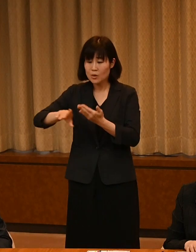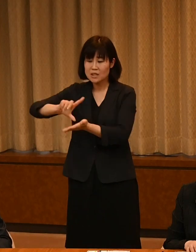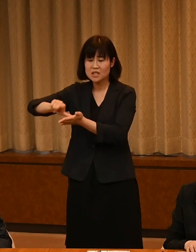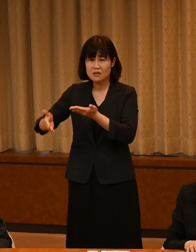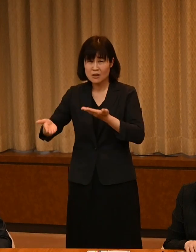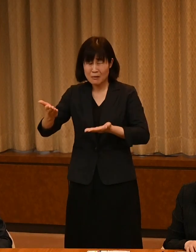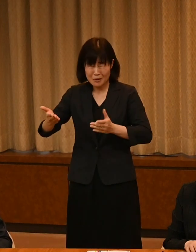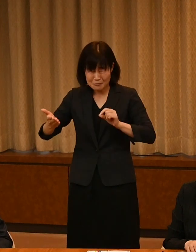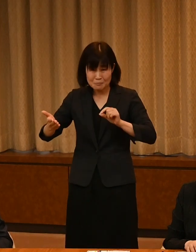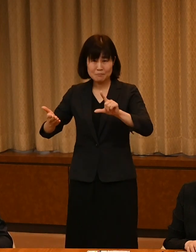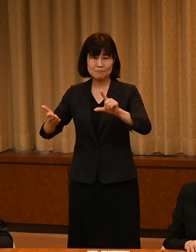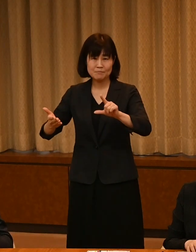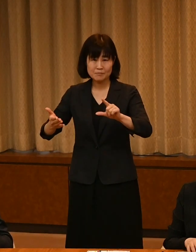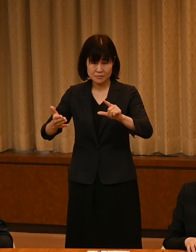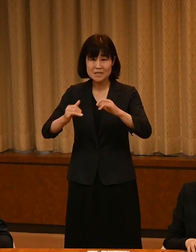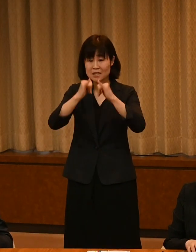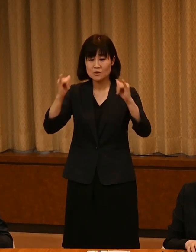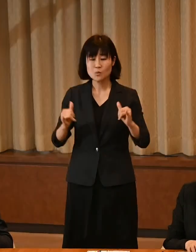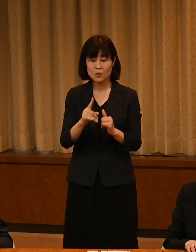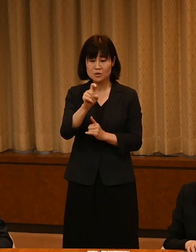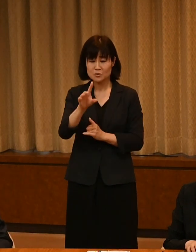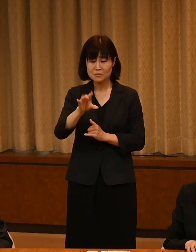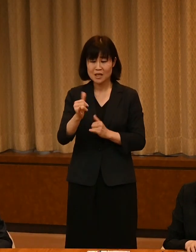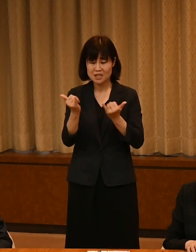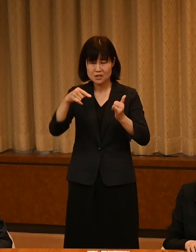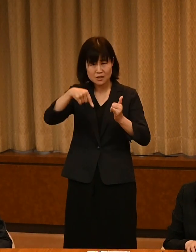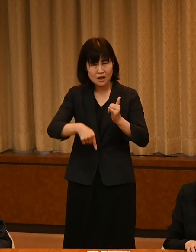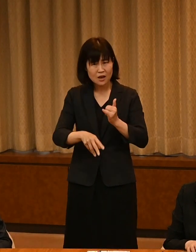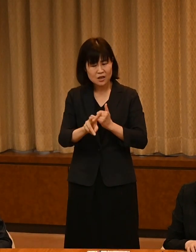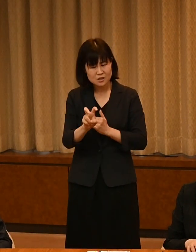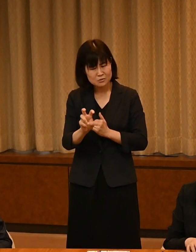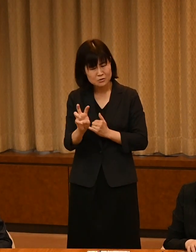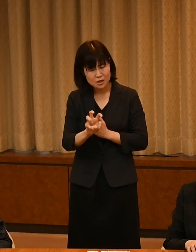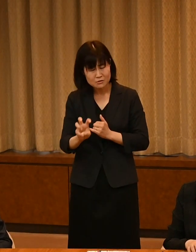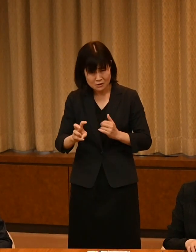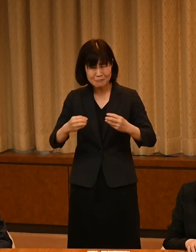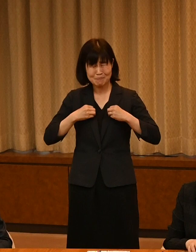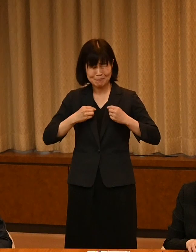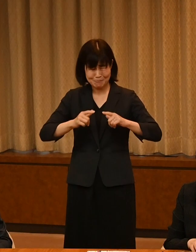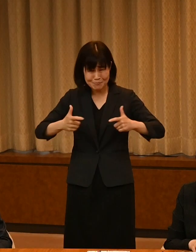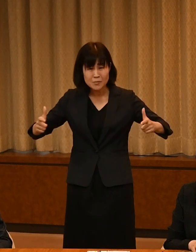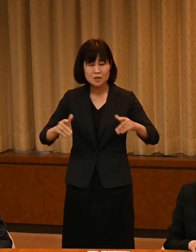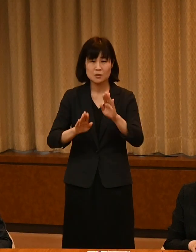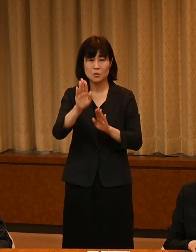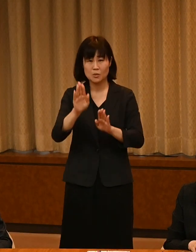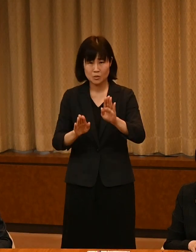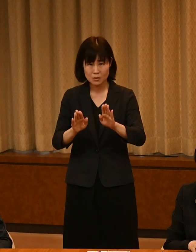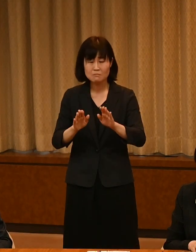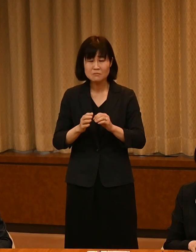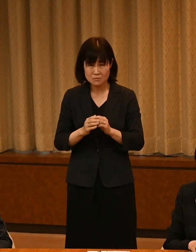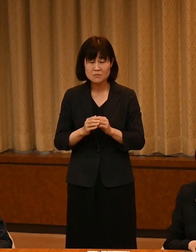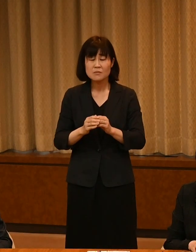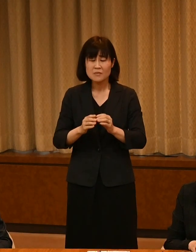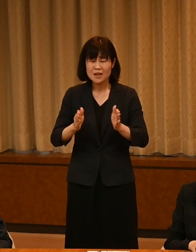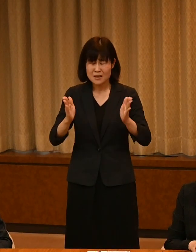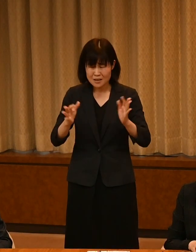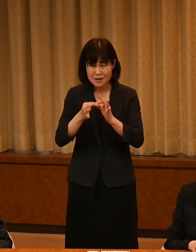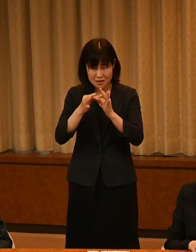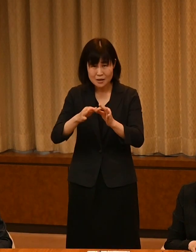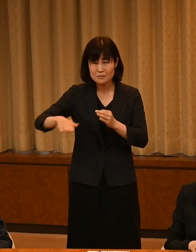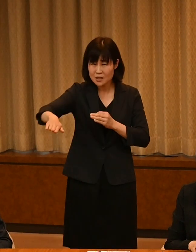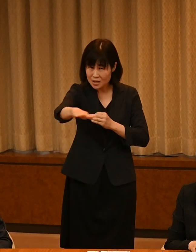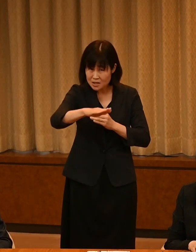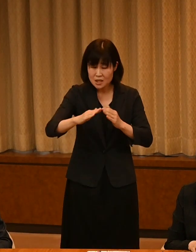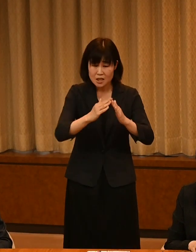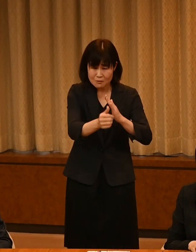い状態でしたが、この間市民の皆様、事業者の方々に不要不急の外出の自粛や営業時間の